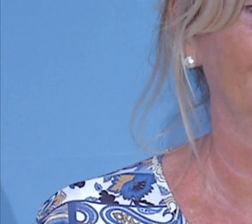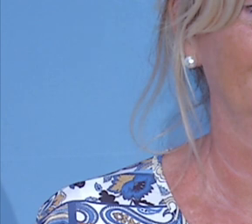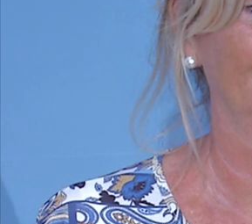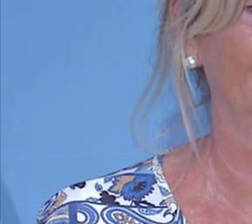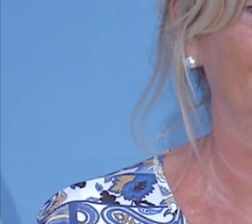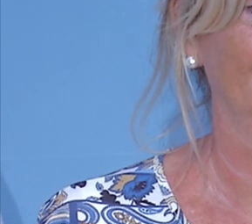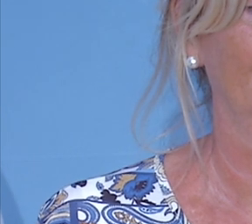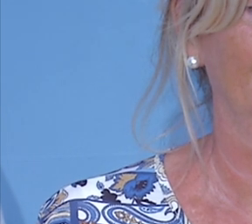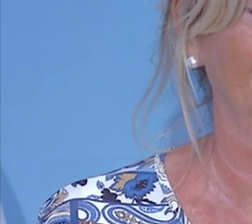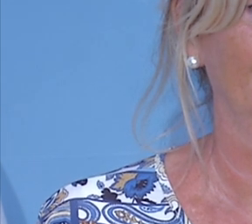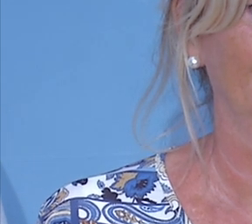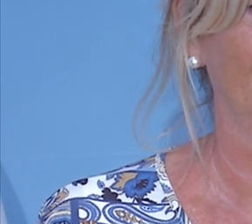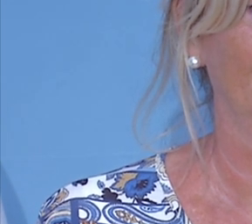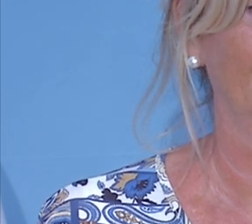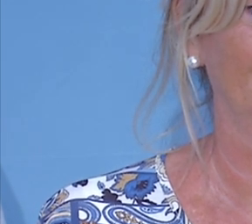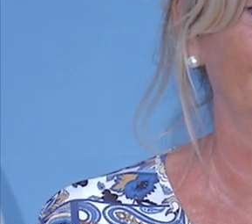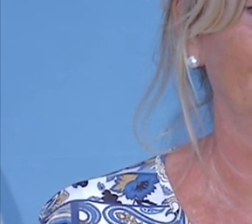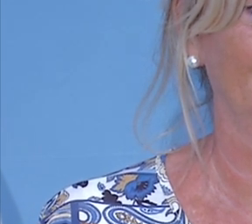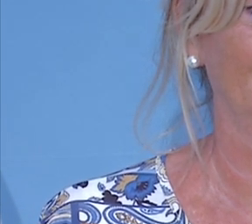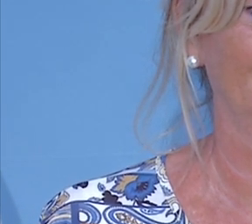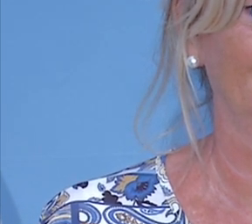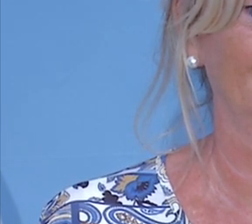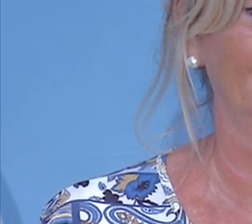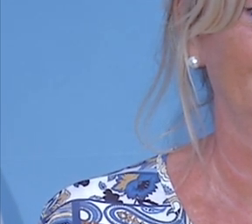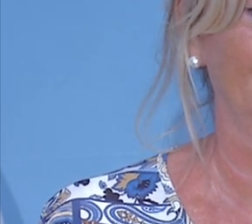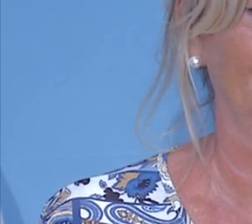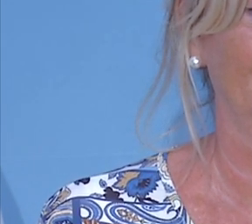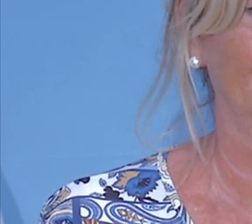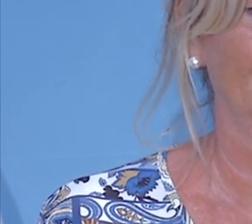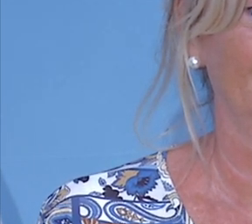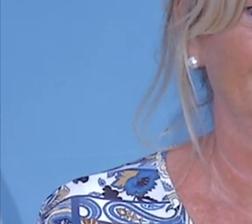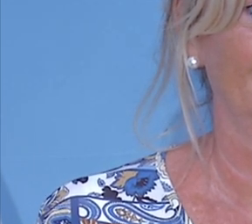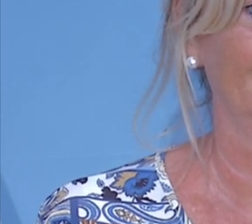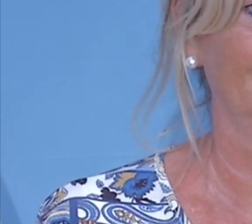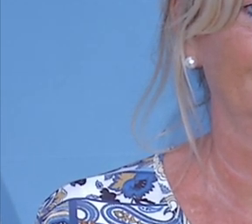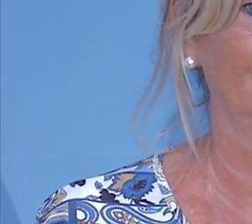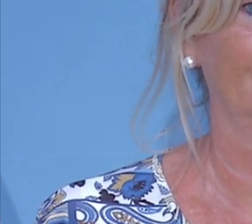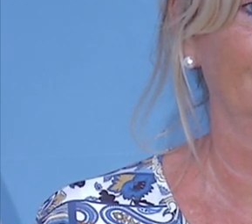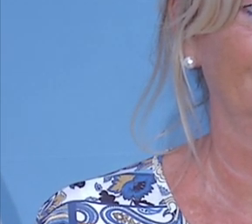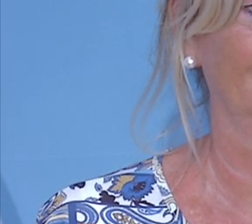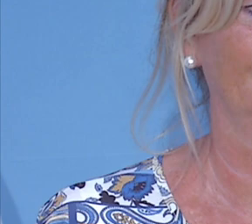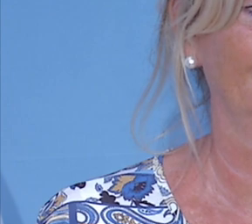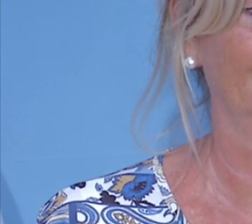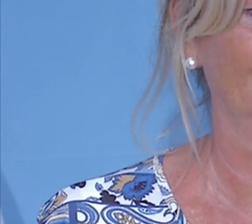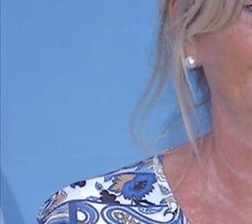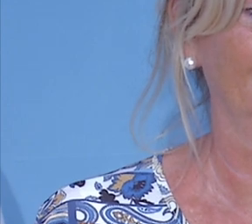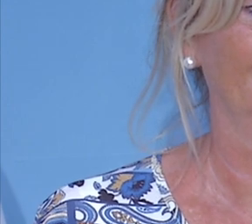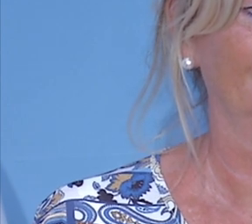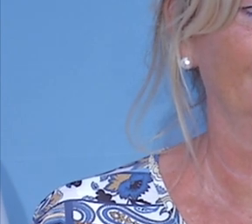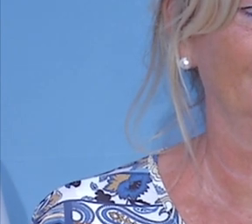som egentligen, hur kan Lund göra en attraktiv produkt utav det här